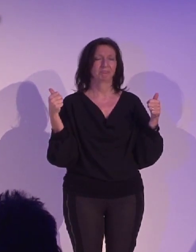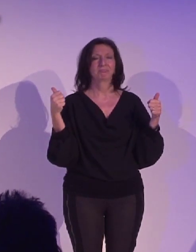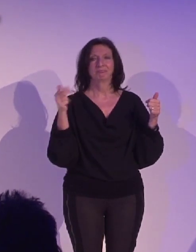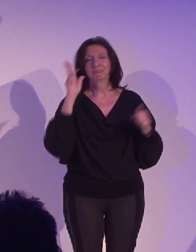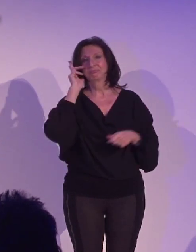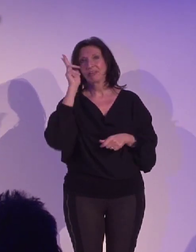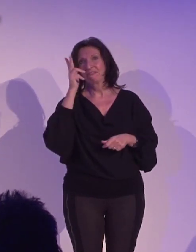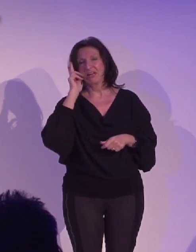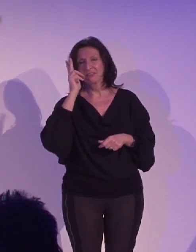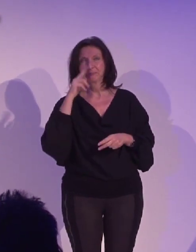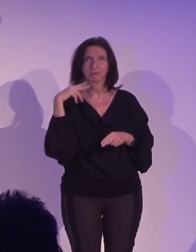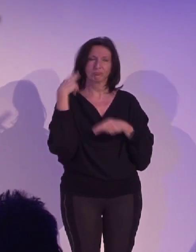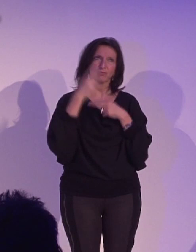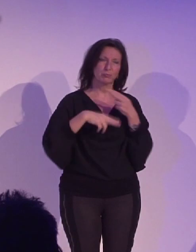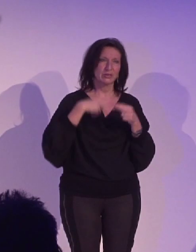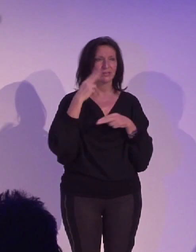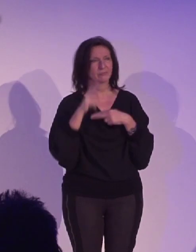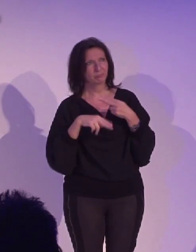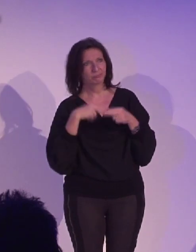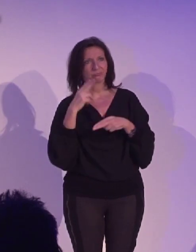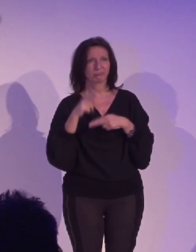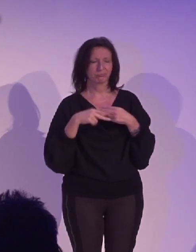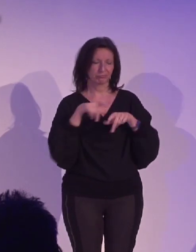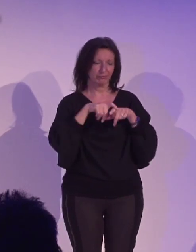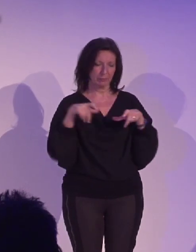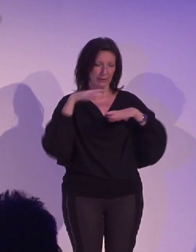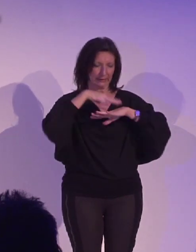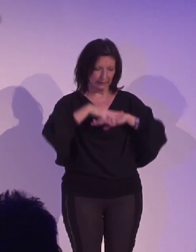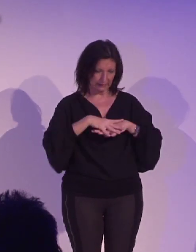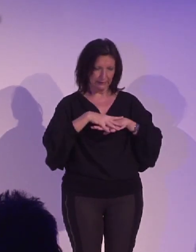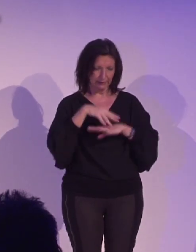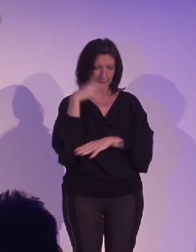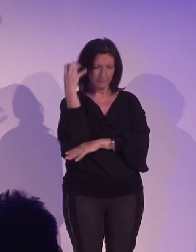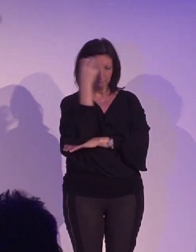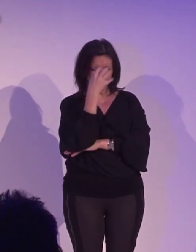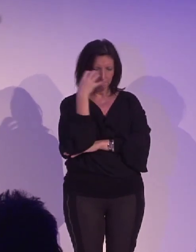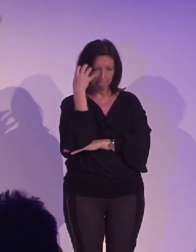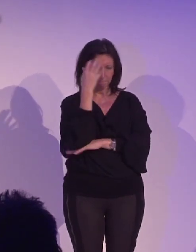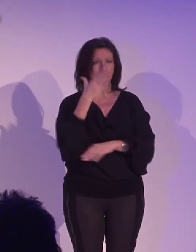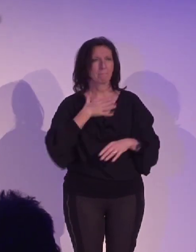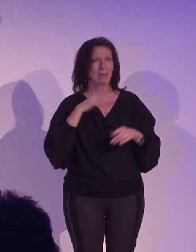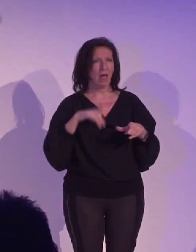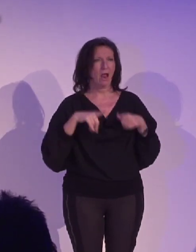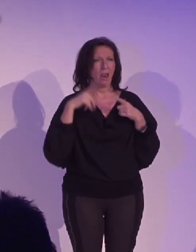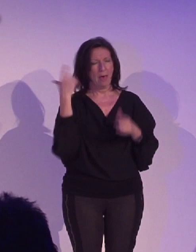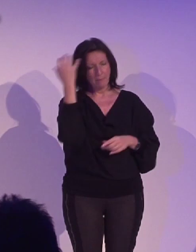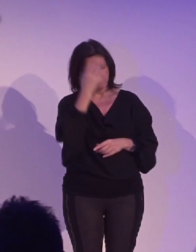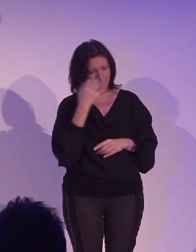Franziska geht eine Runde spazieren, setzt sich auf eine Bank und denkt über ihr Leben nach.